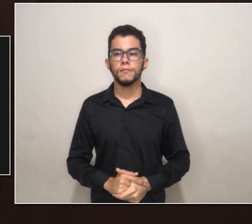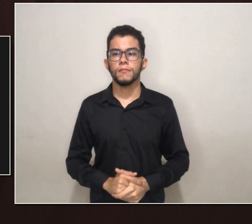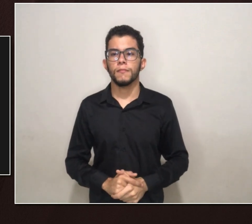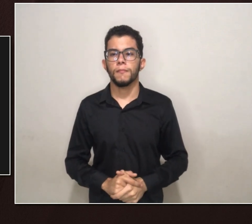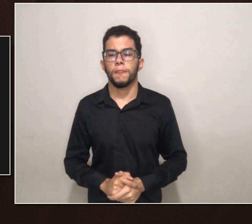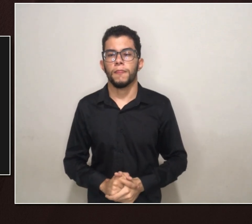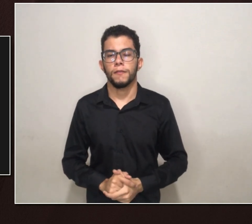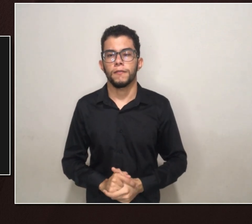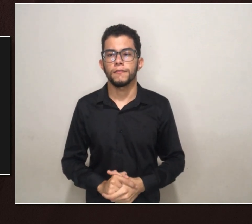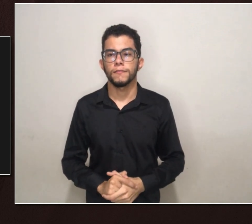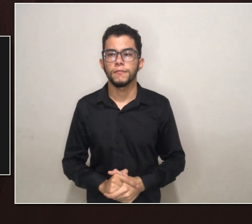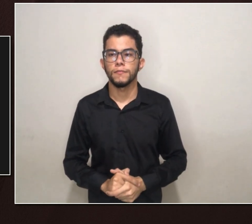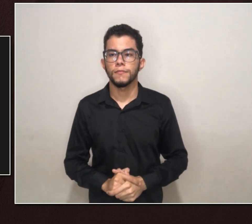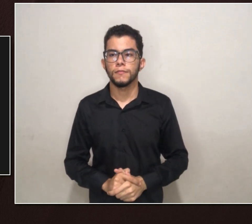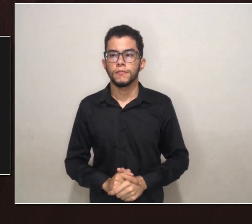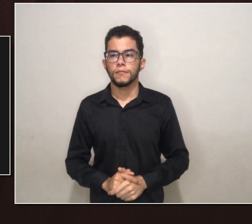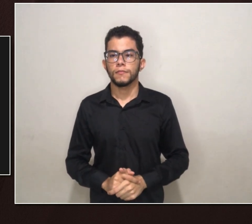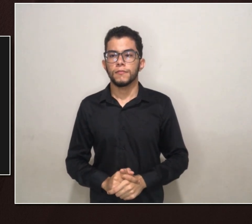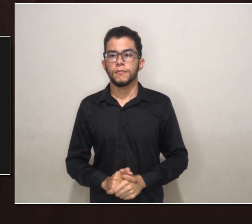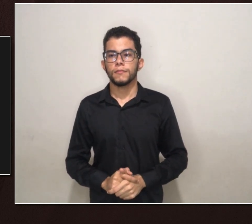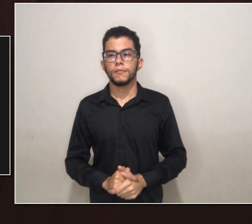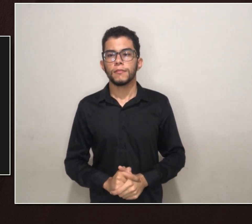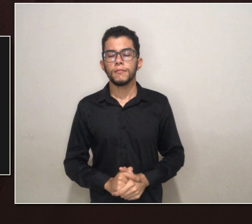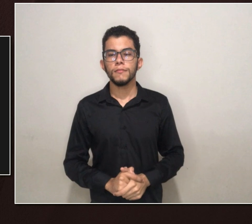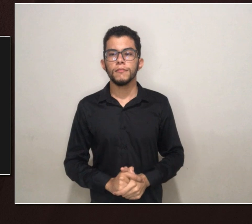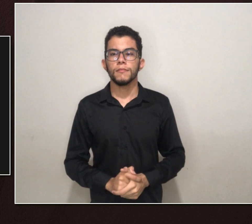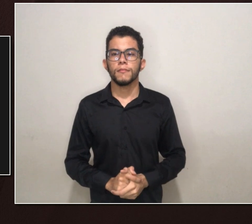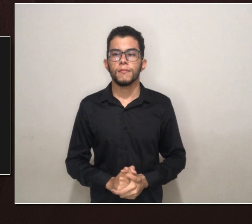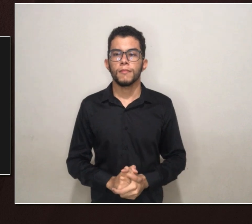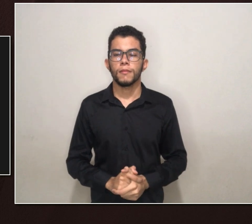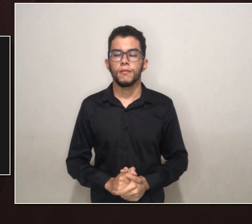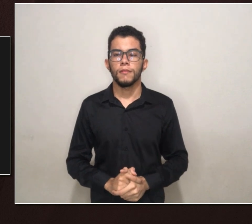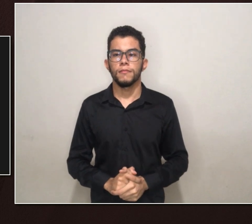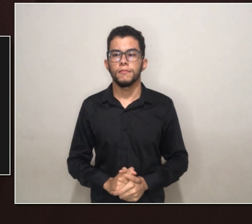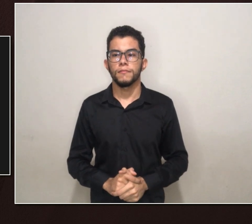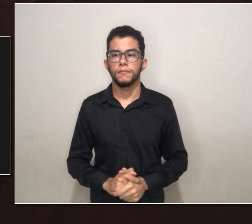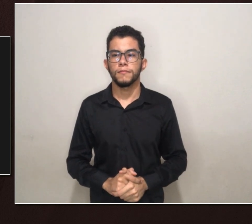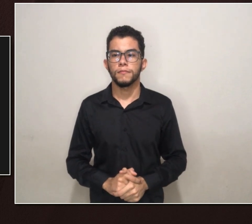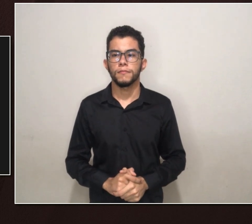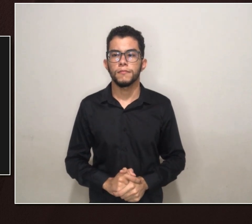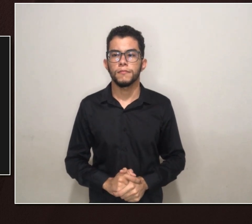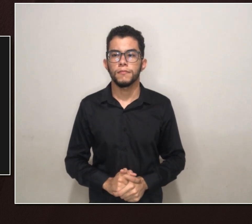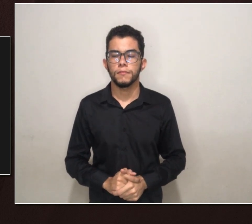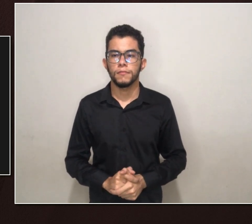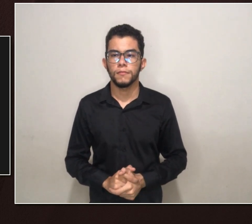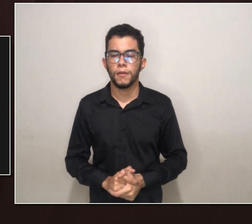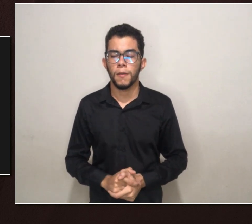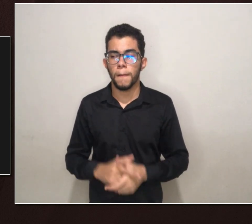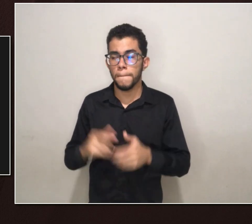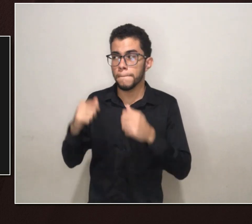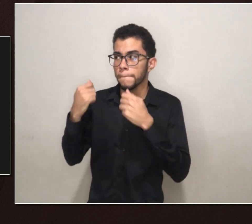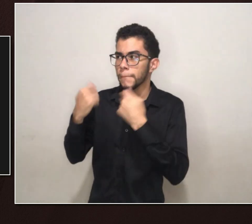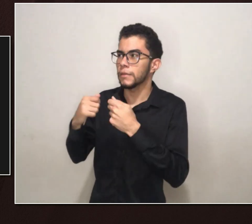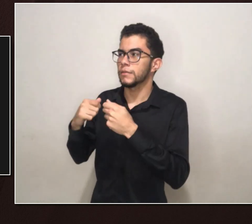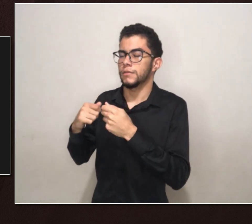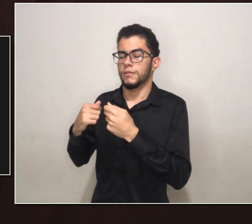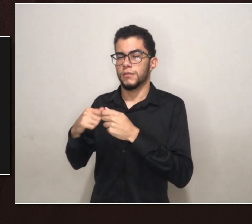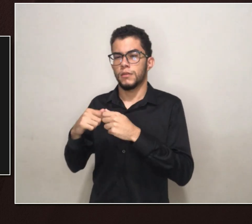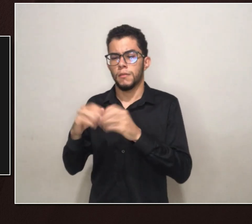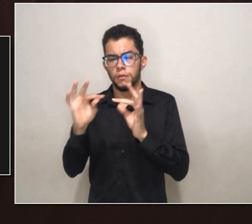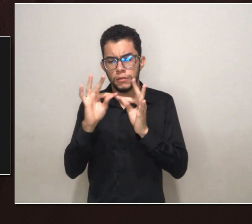defectos, sacando todo lo que impurece, volviendo a la simplicidad, volviendo a la